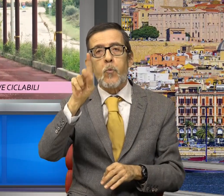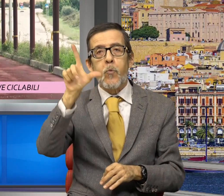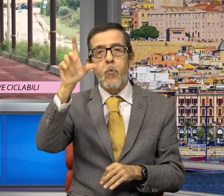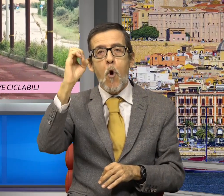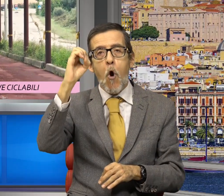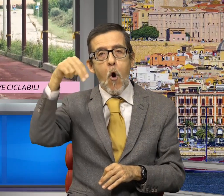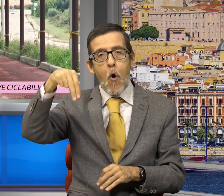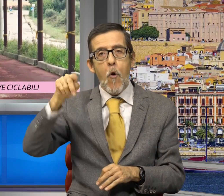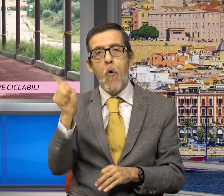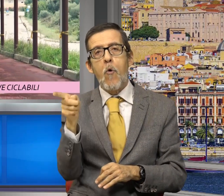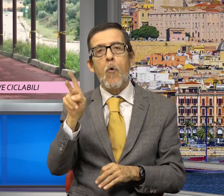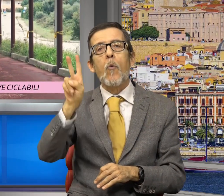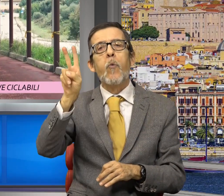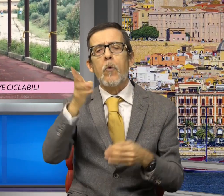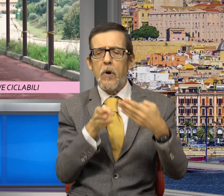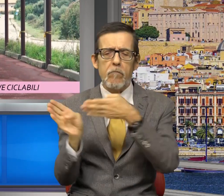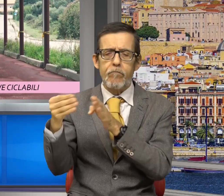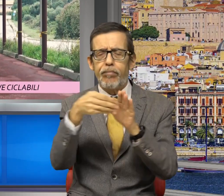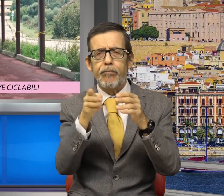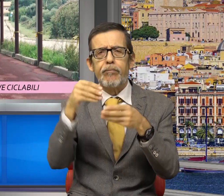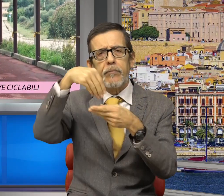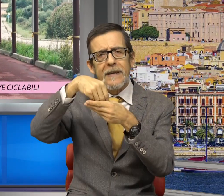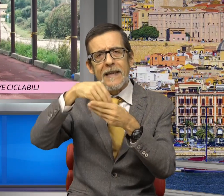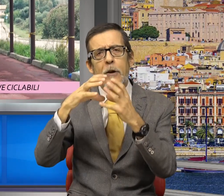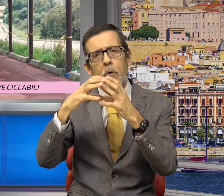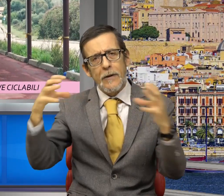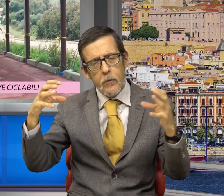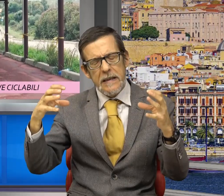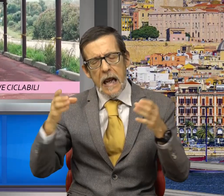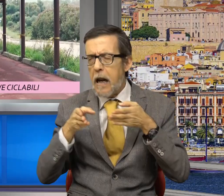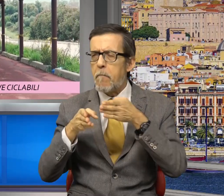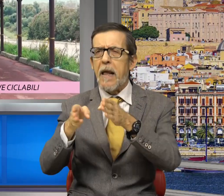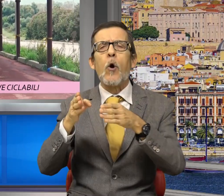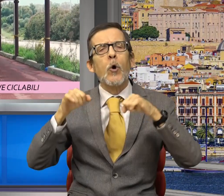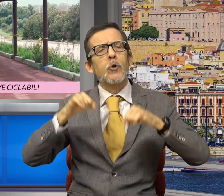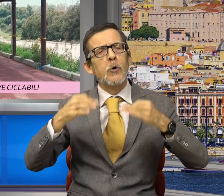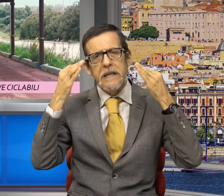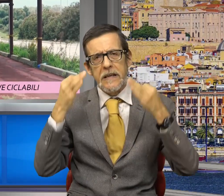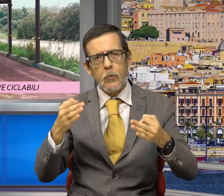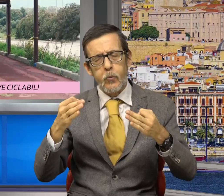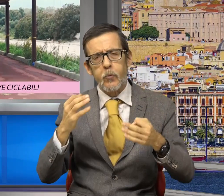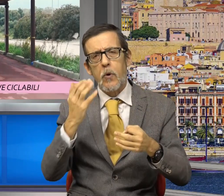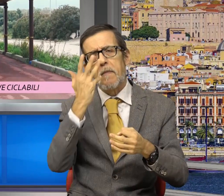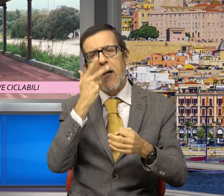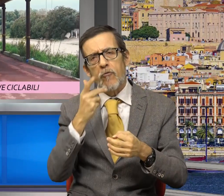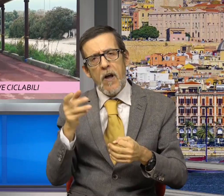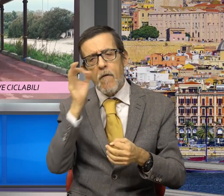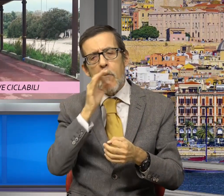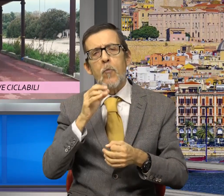snoda attraverso il distretto industriale, offrendo un percorso sicuro e piacevole per i ciclisti e amanti del running. Un'occasione per scoprire un